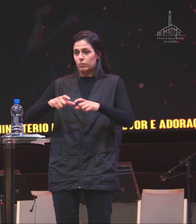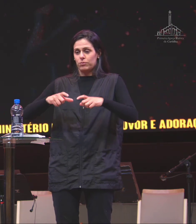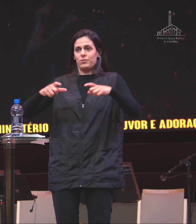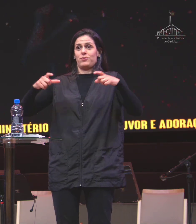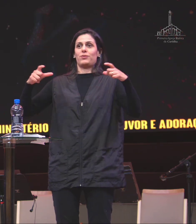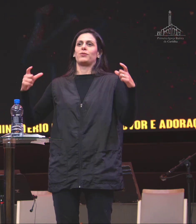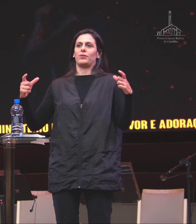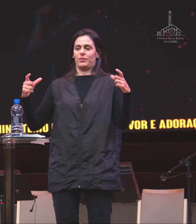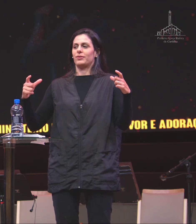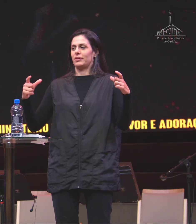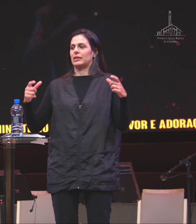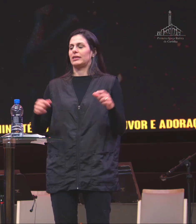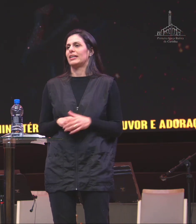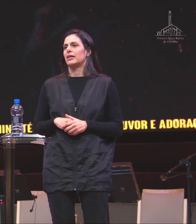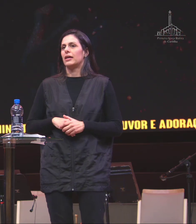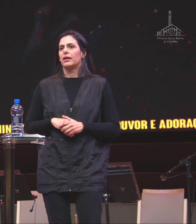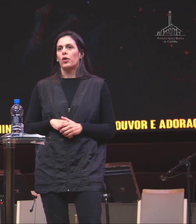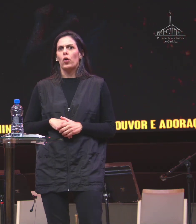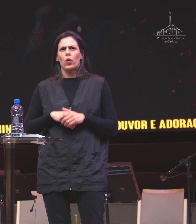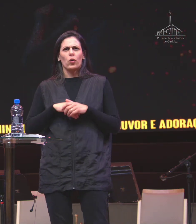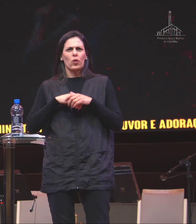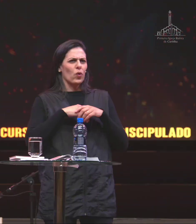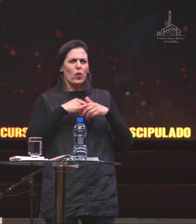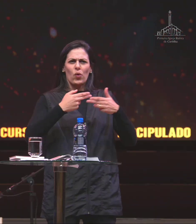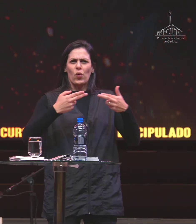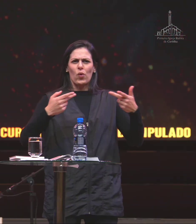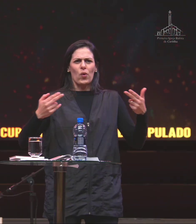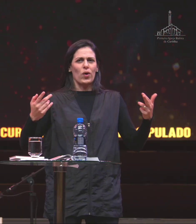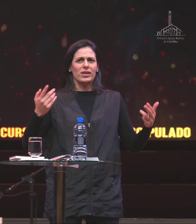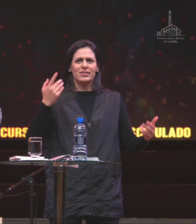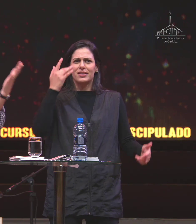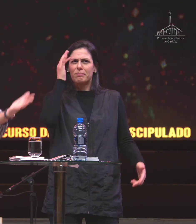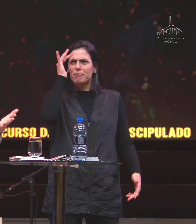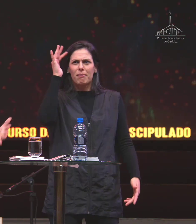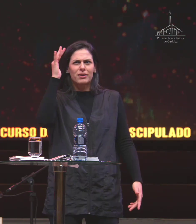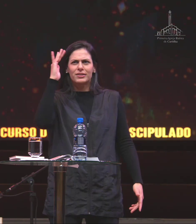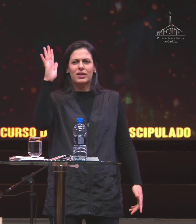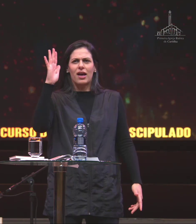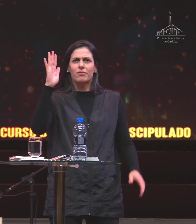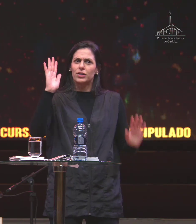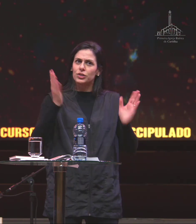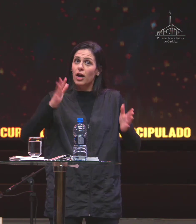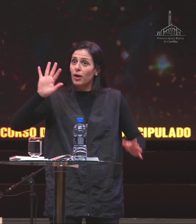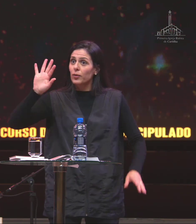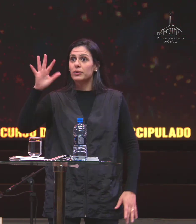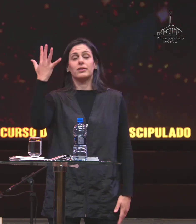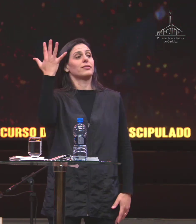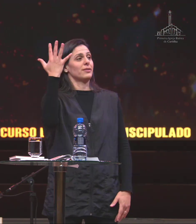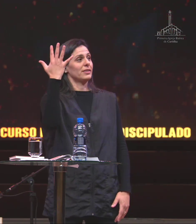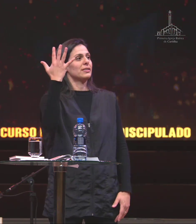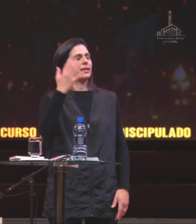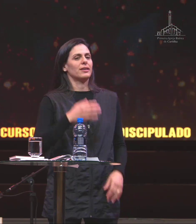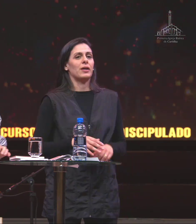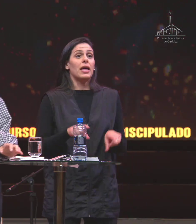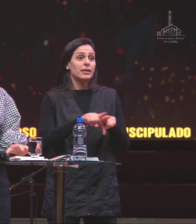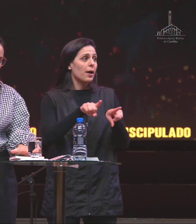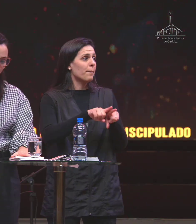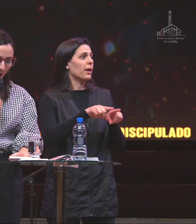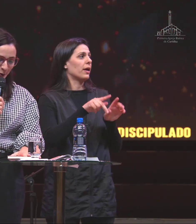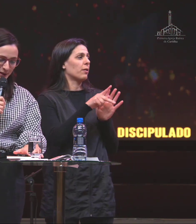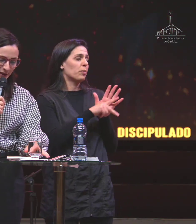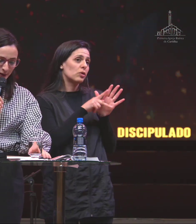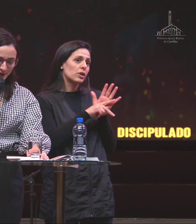fazendo nada. E Deus começou a mexer no meu coração. E eu ficava pensando, puxa, o que será que os outros amigos do Ricardo estão fazendo?